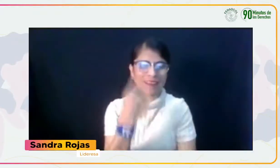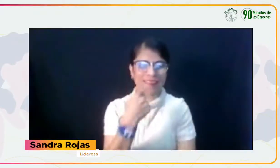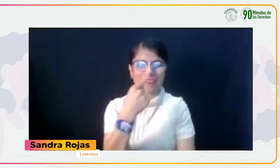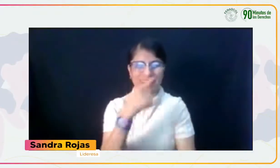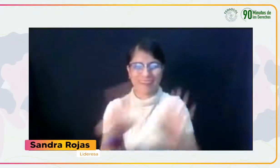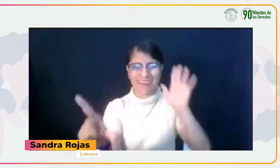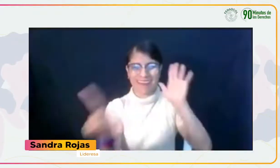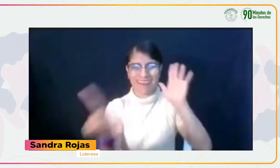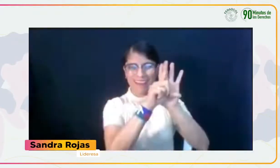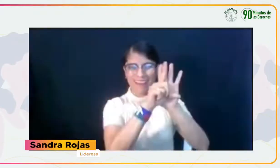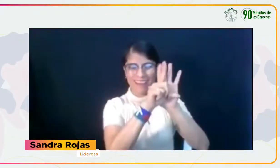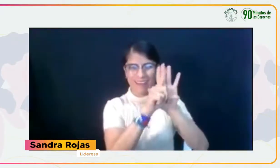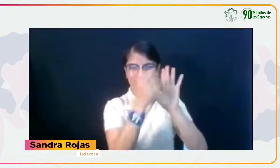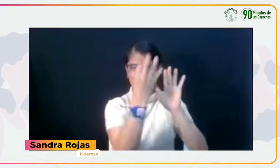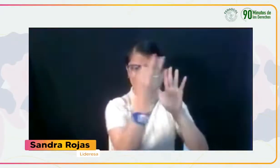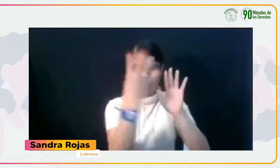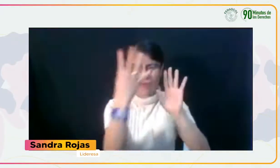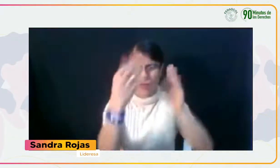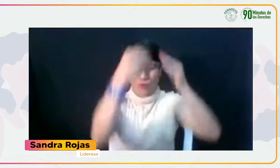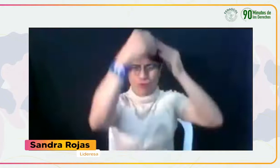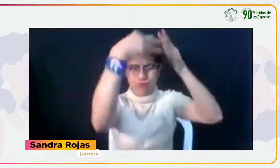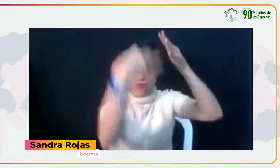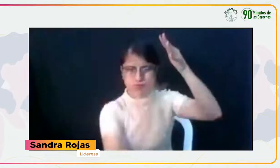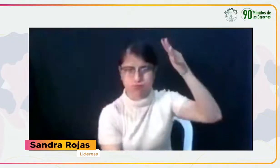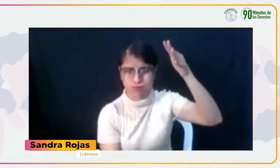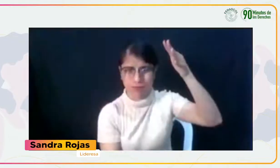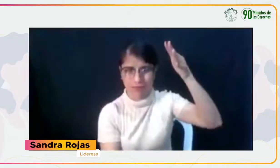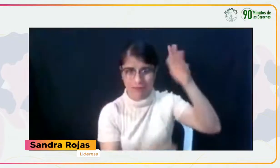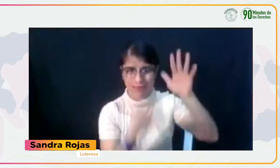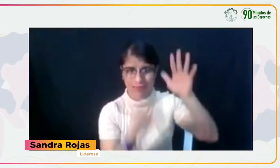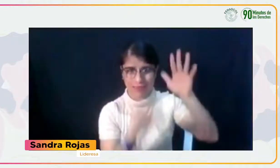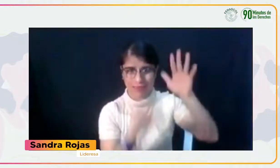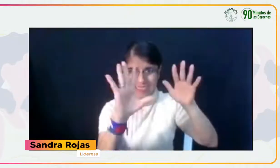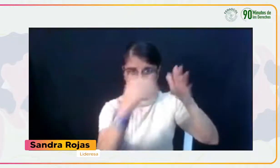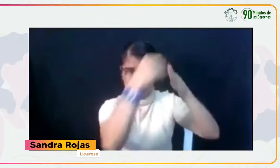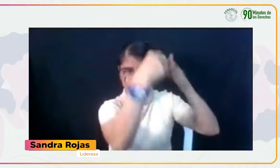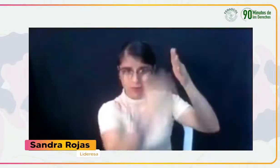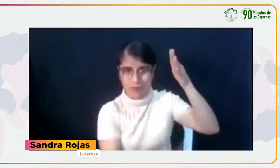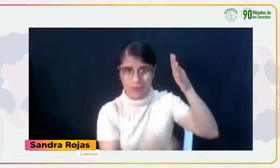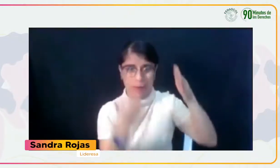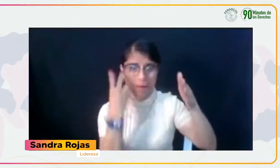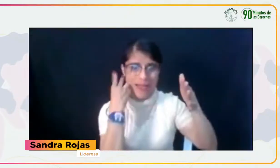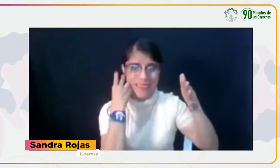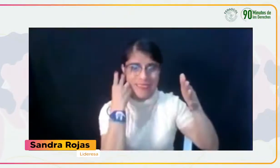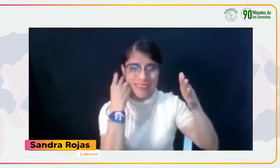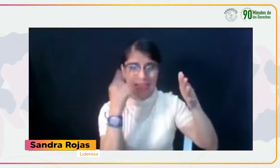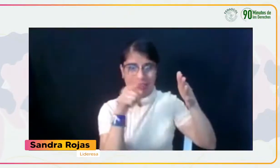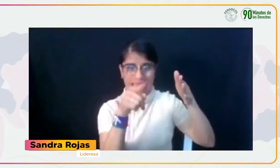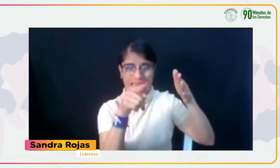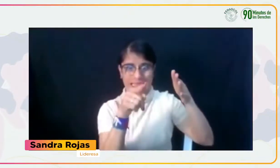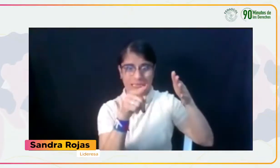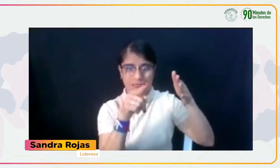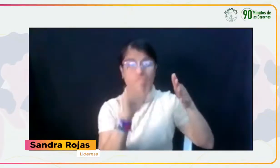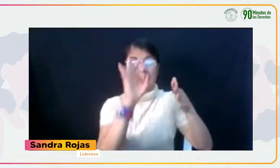Gracias. Agregando lo que decía María Cristina, frente al marco normativo, ¿sí?